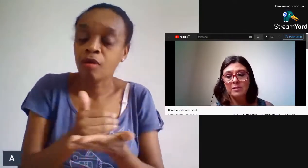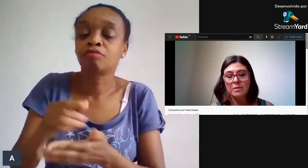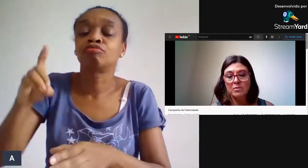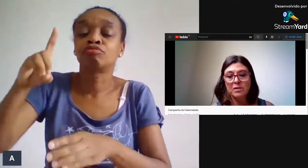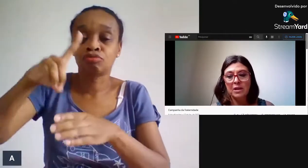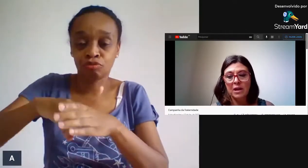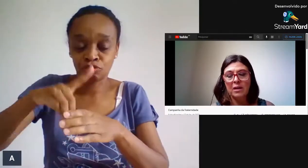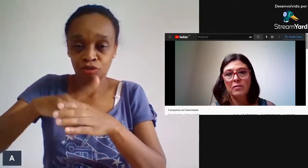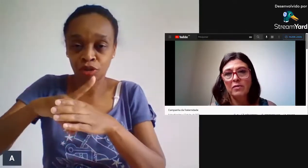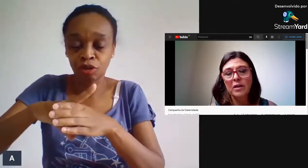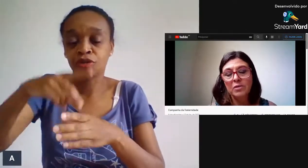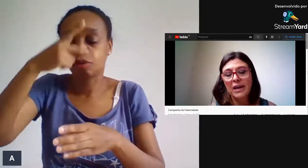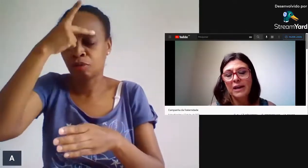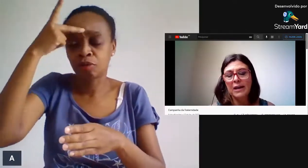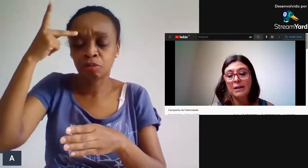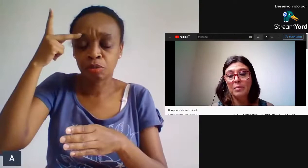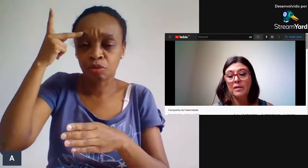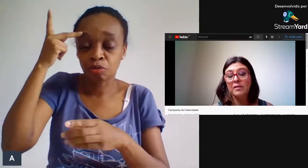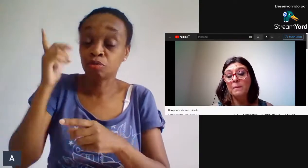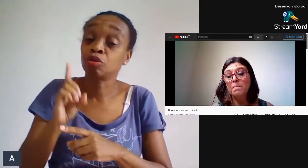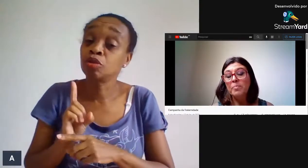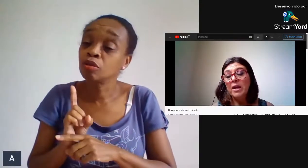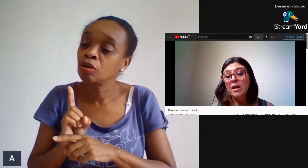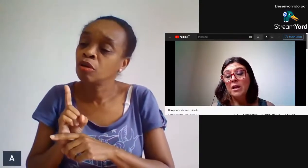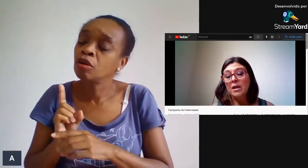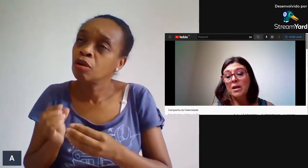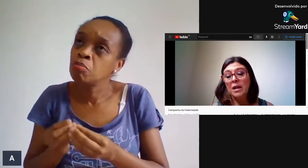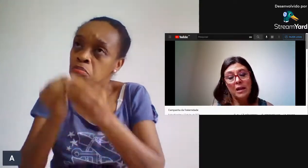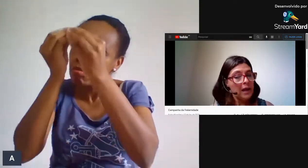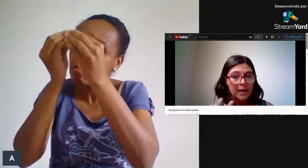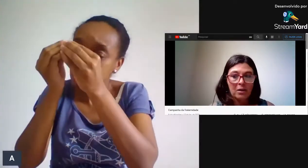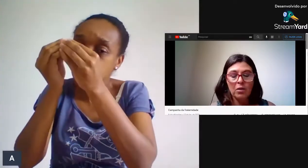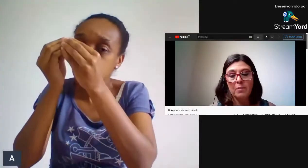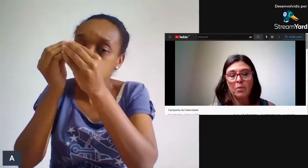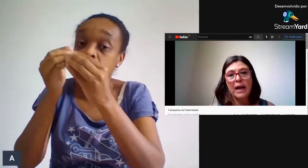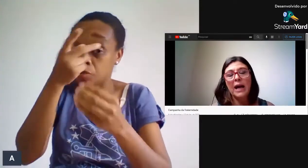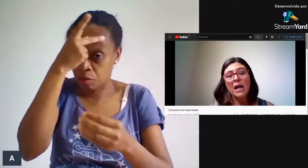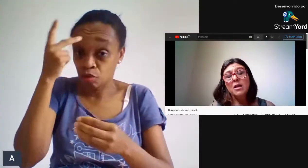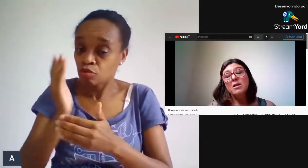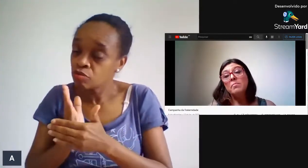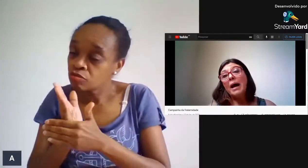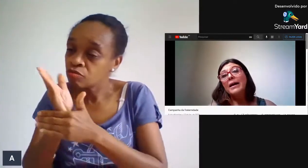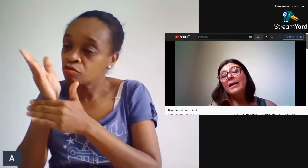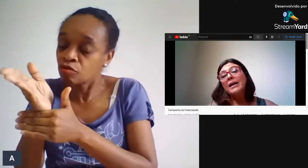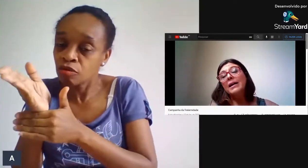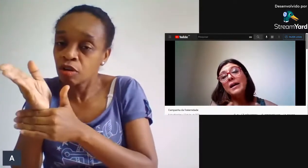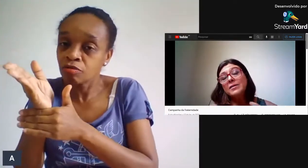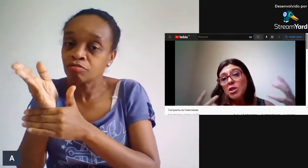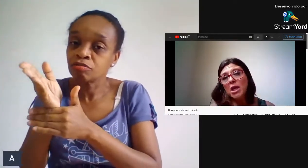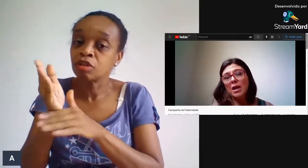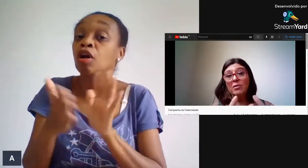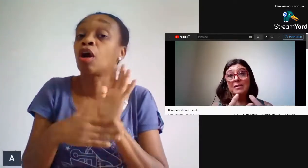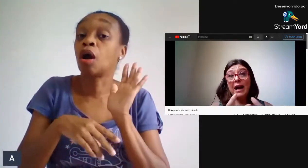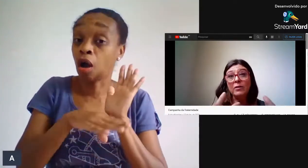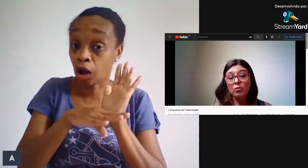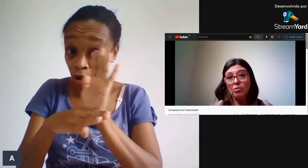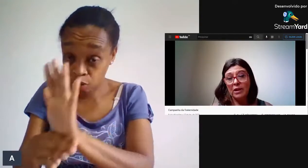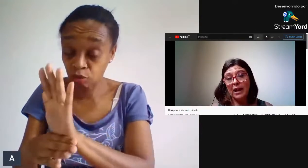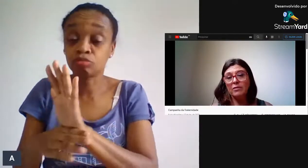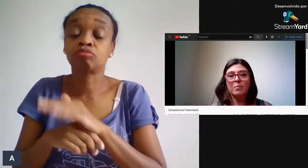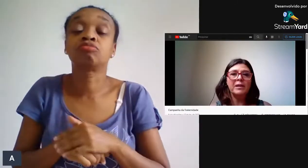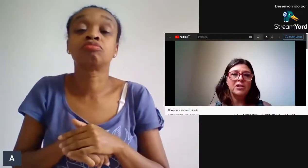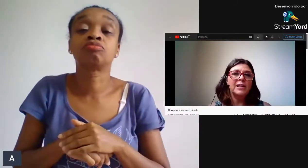doações das pessoas que vão, né, à missa e que querem colaborar, e esse dinheiro, esse